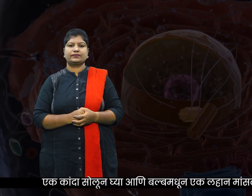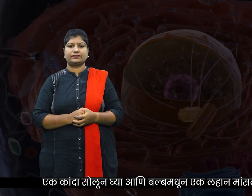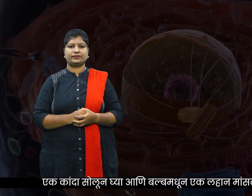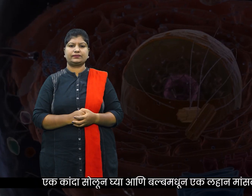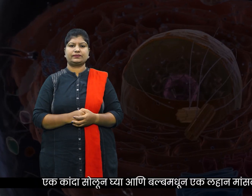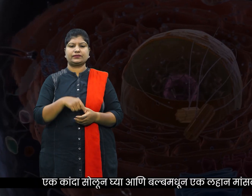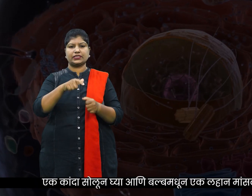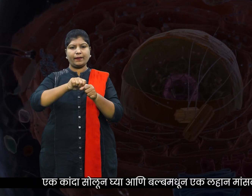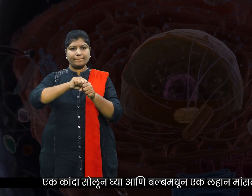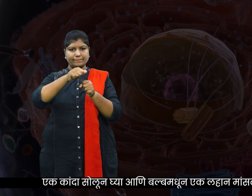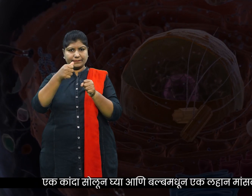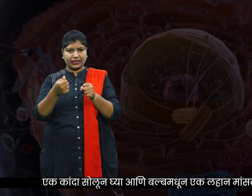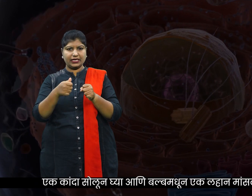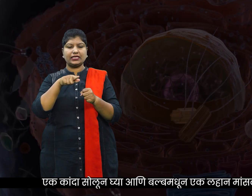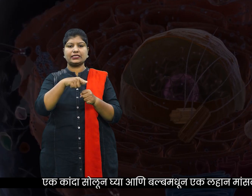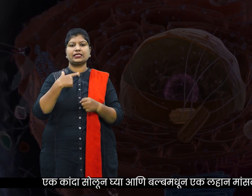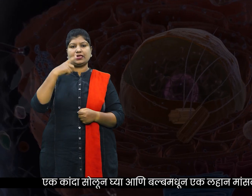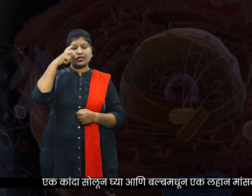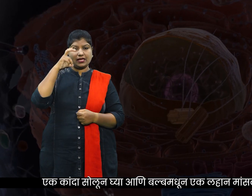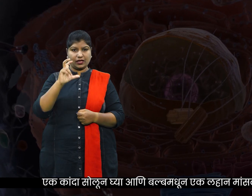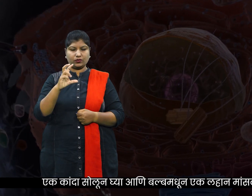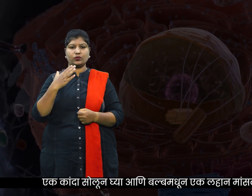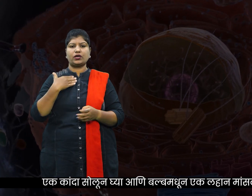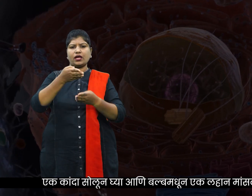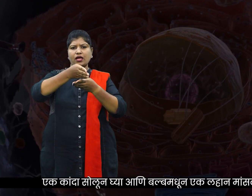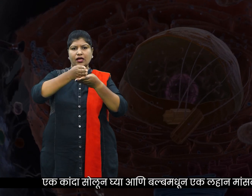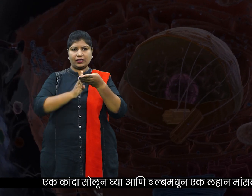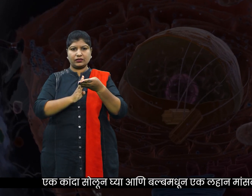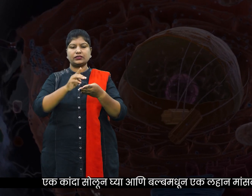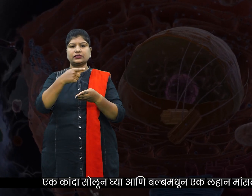एक कांदा सोलून घ्या आणि बल्बमध्ये एक लहान मांसल भाग कापून घ्या.